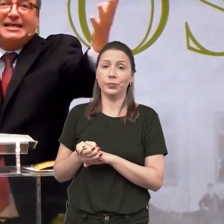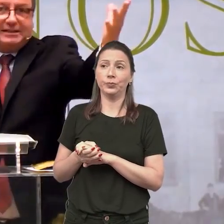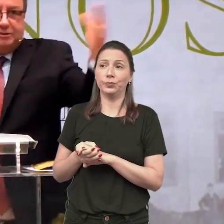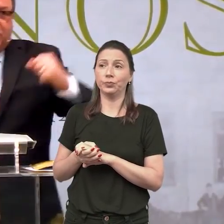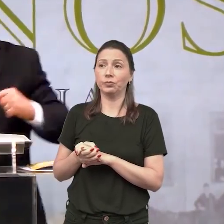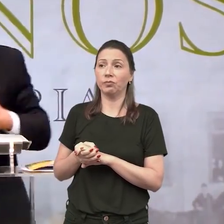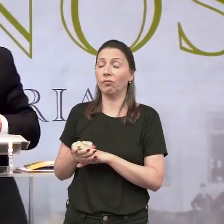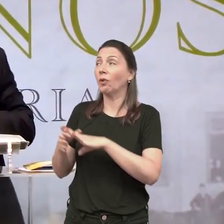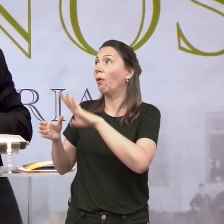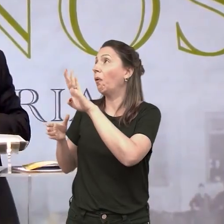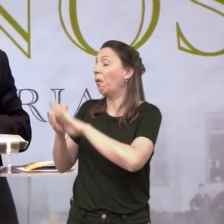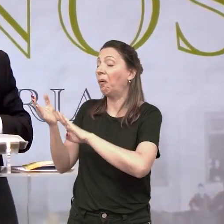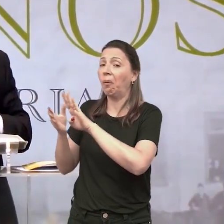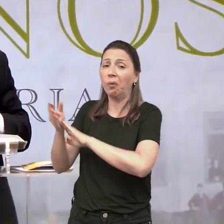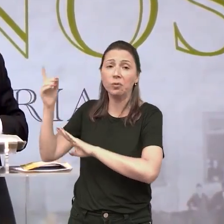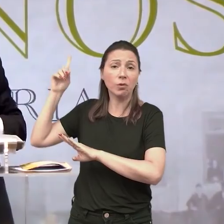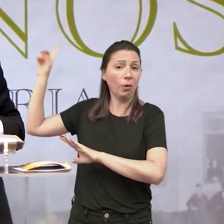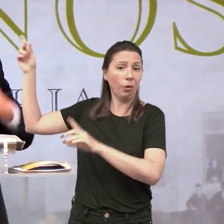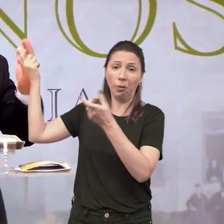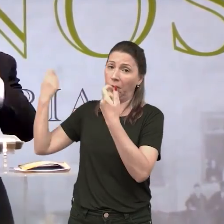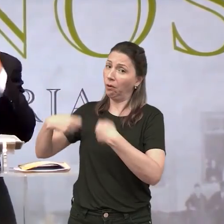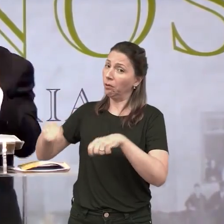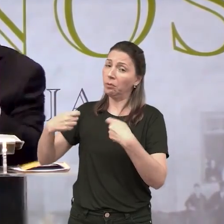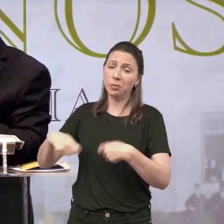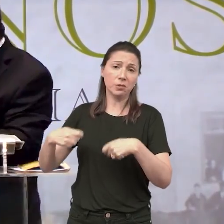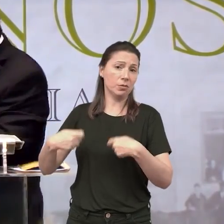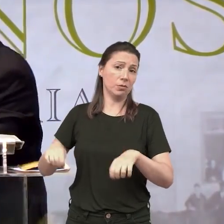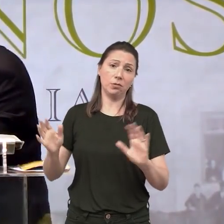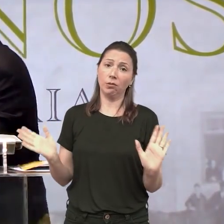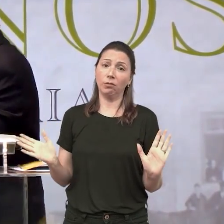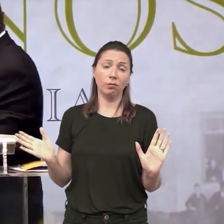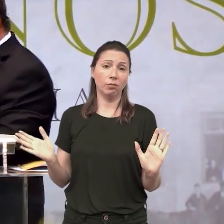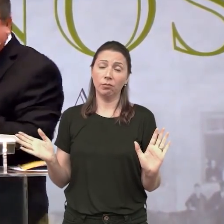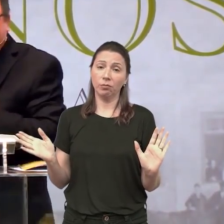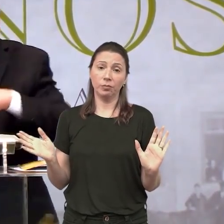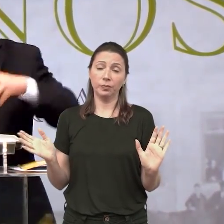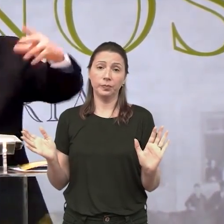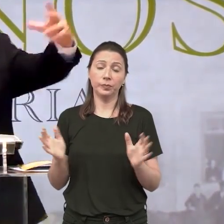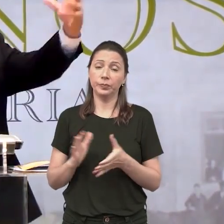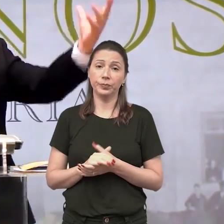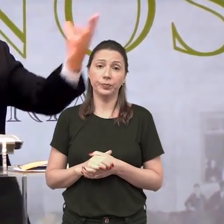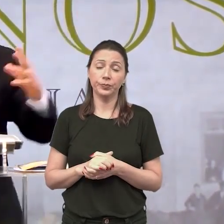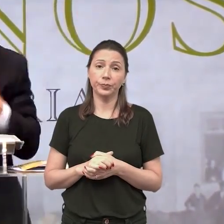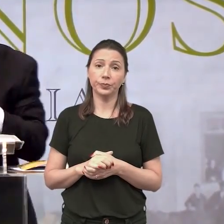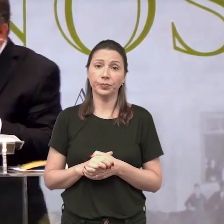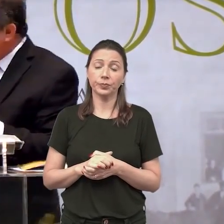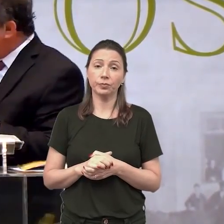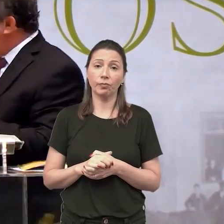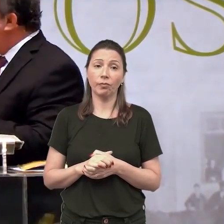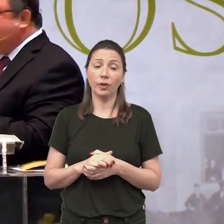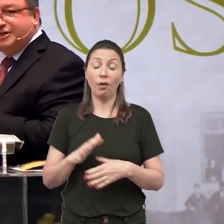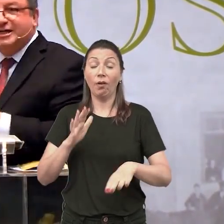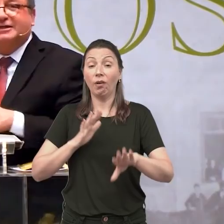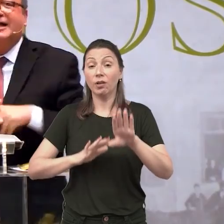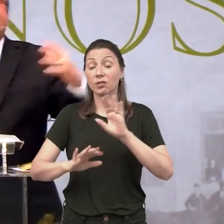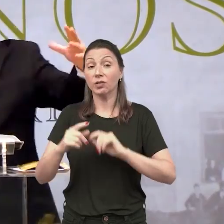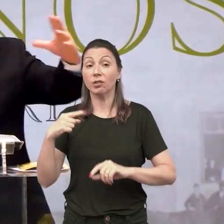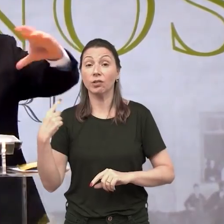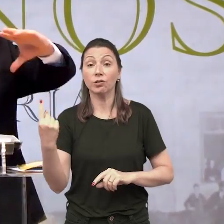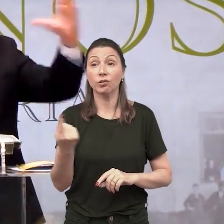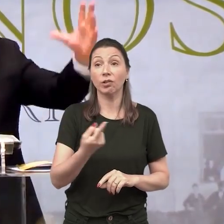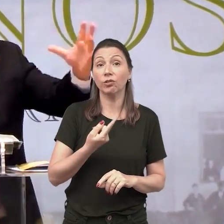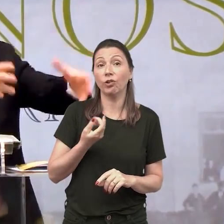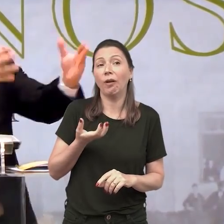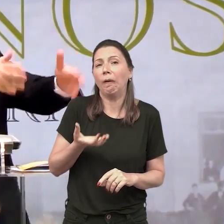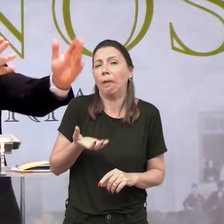Ele não precisa do teu conselho. Quem foi o seu conselho? Né? Porque a gente, às vezes, nós somos tão inteligentes que a gente quer